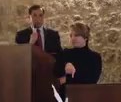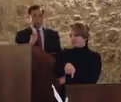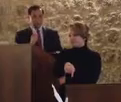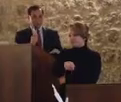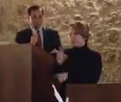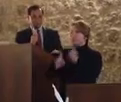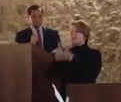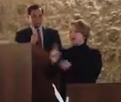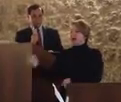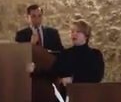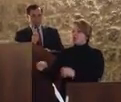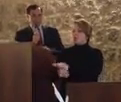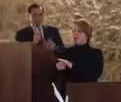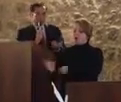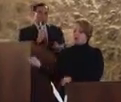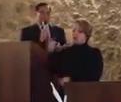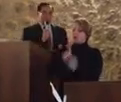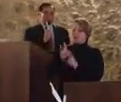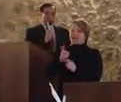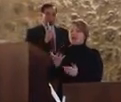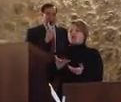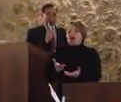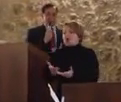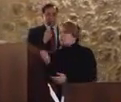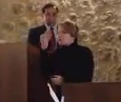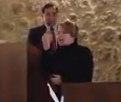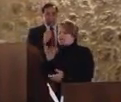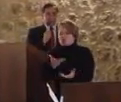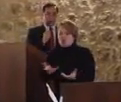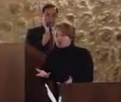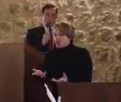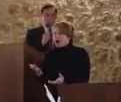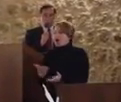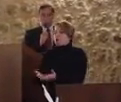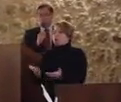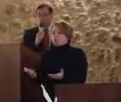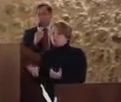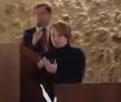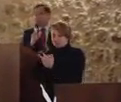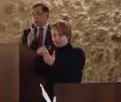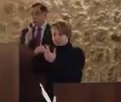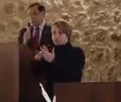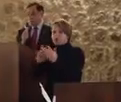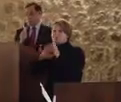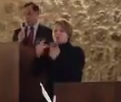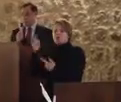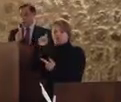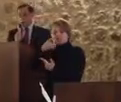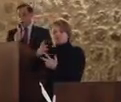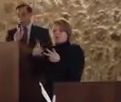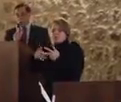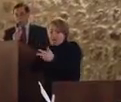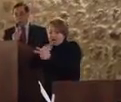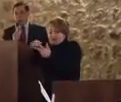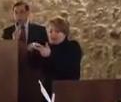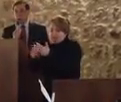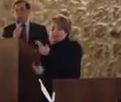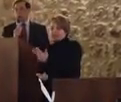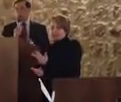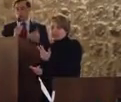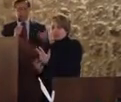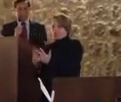stazione di Milano. Questo ci fa pensare evidentemente a un mondo difficile, a un mondo dove